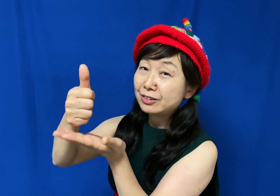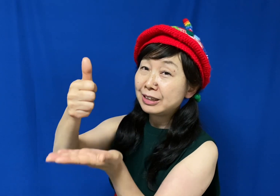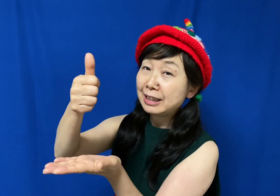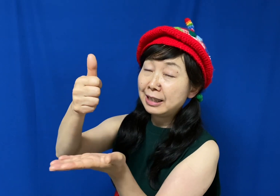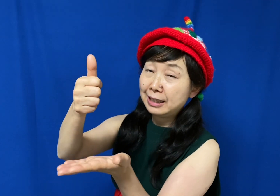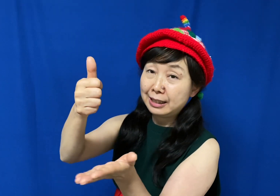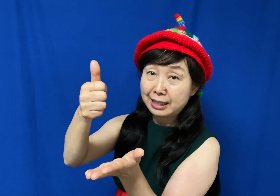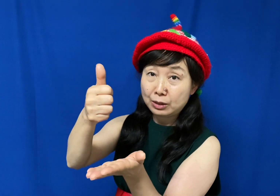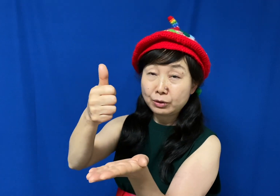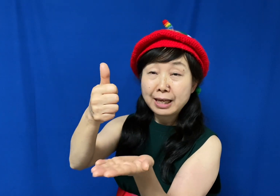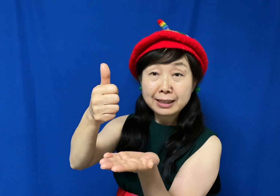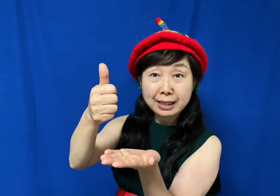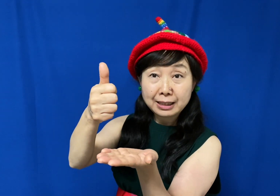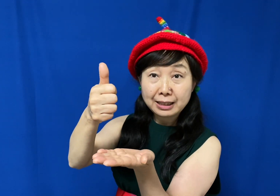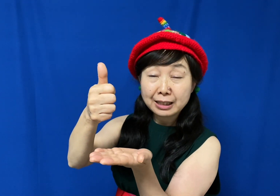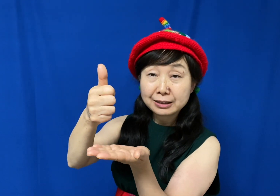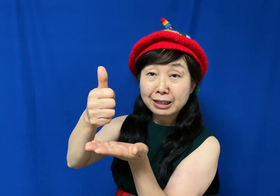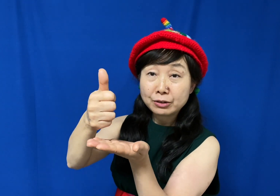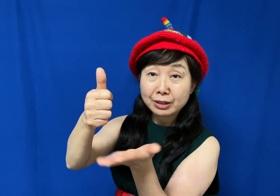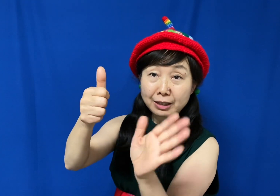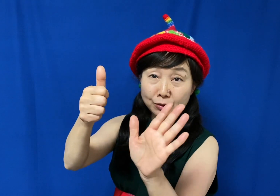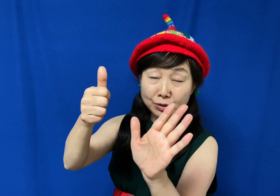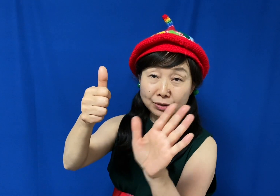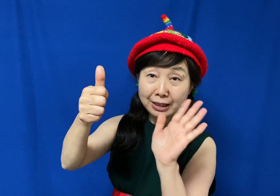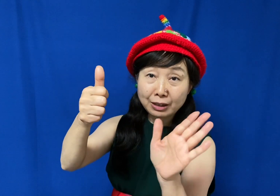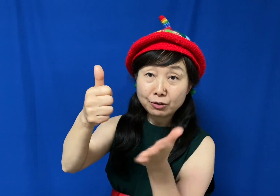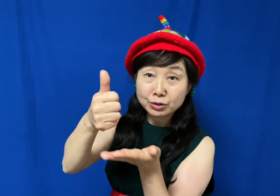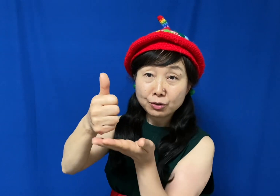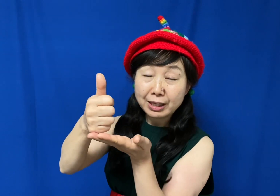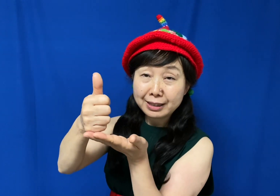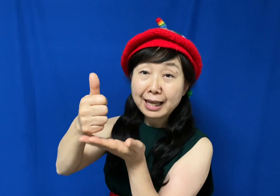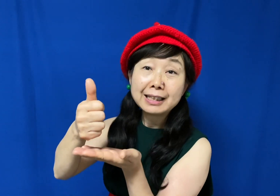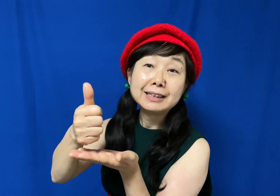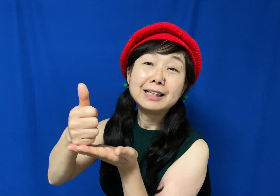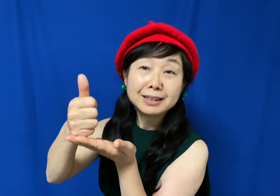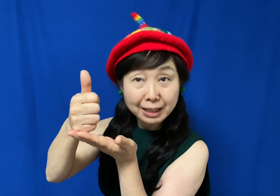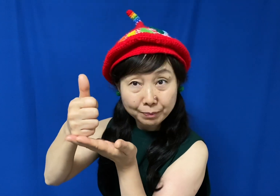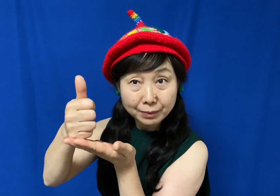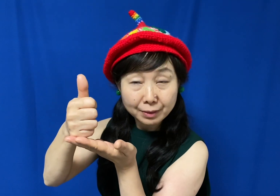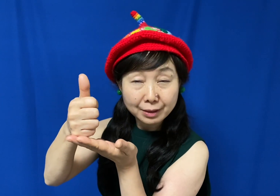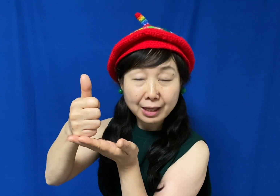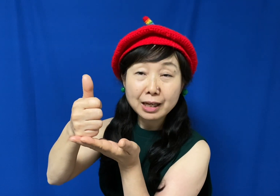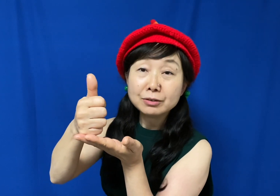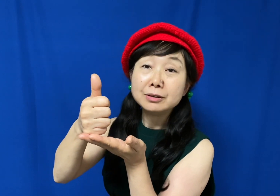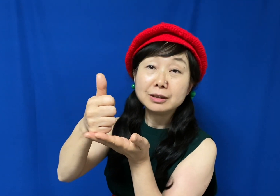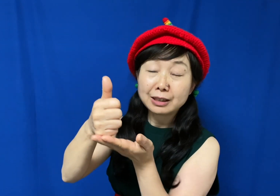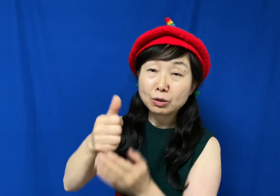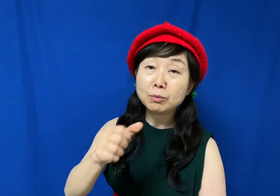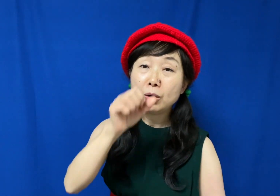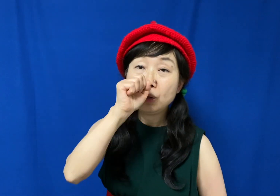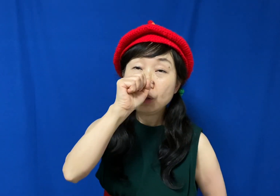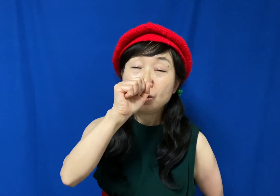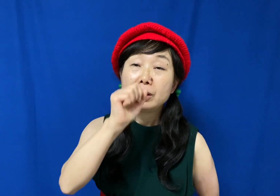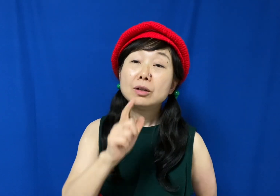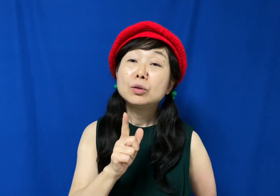に丁寧に扱う様子で手を添えて何々さんってやるんですけども、徳